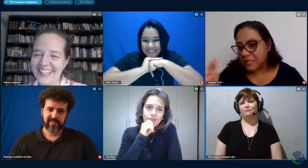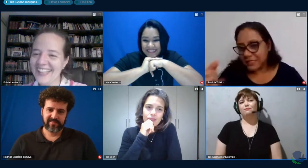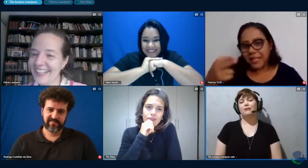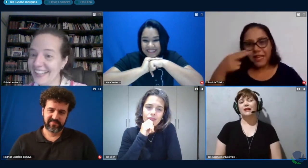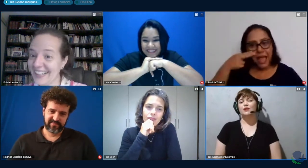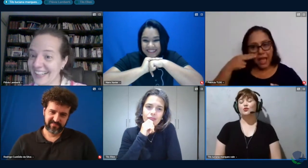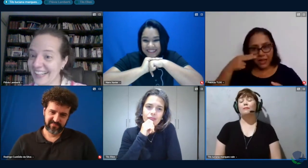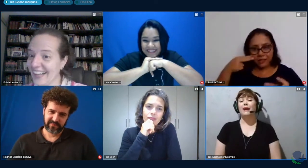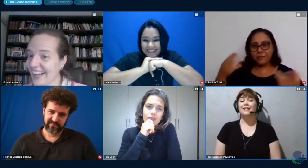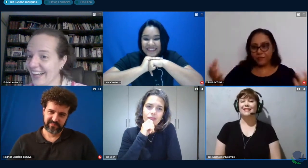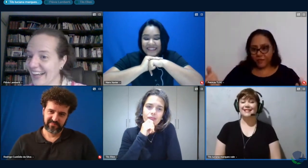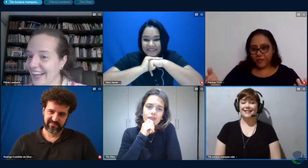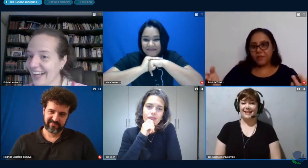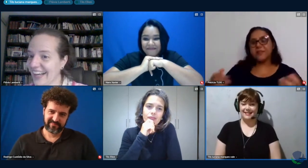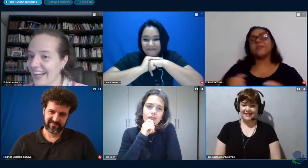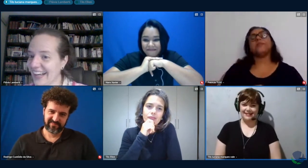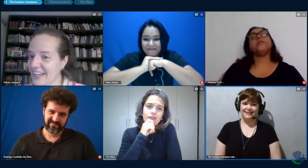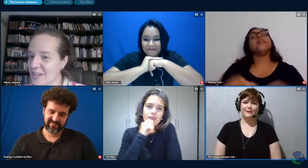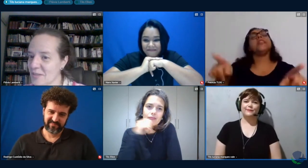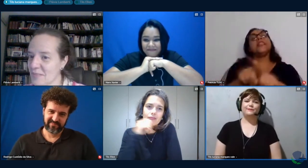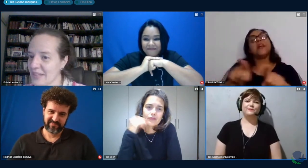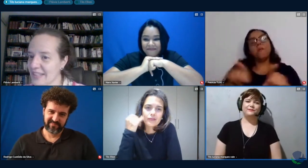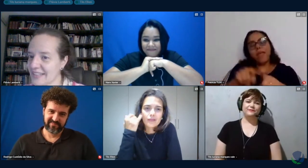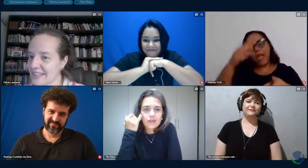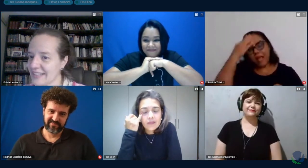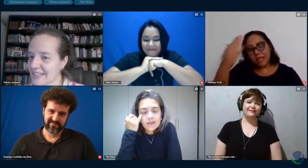também pela sua persistência